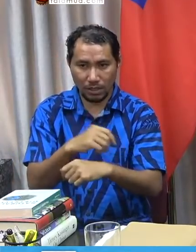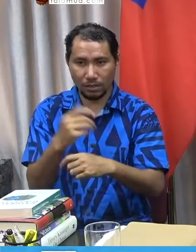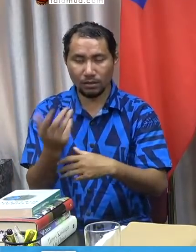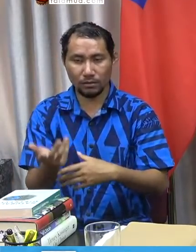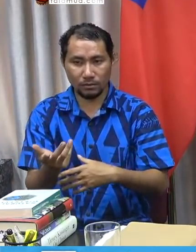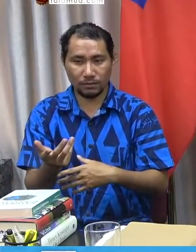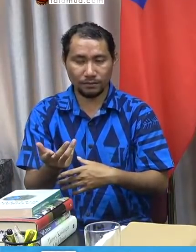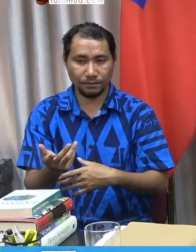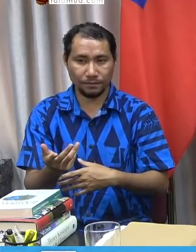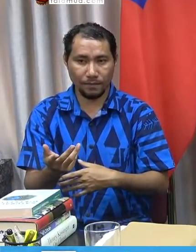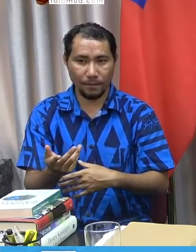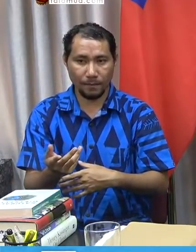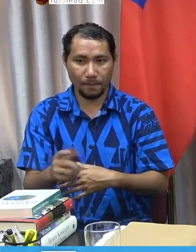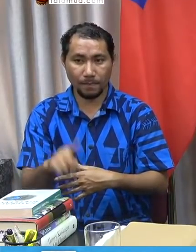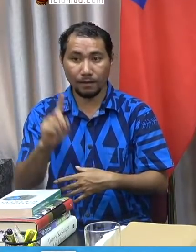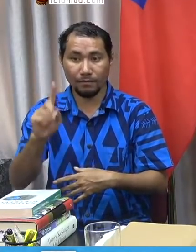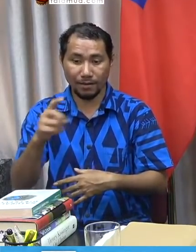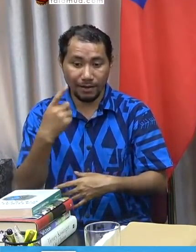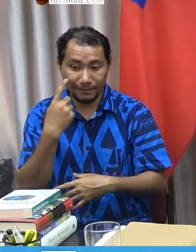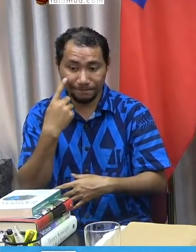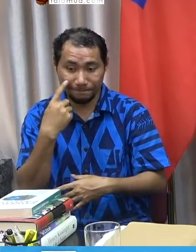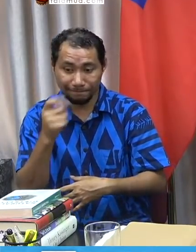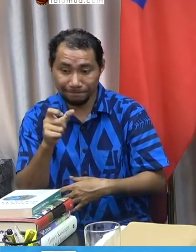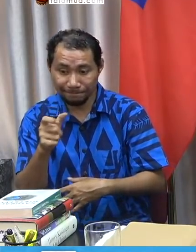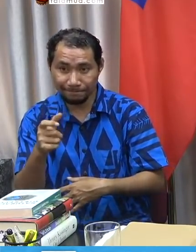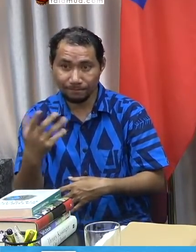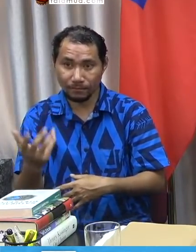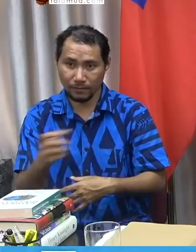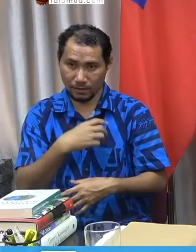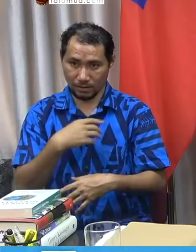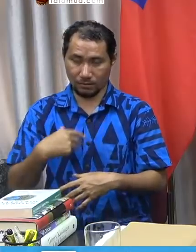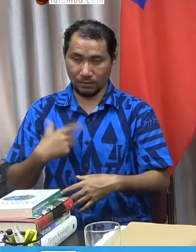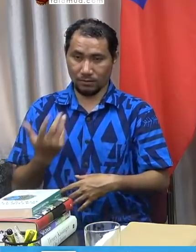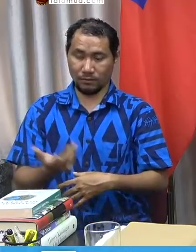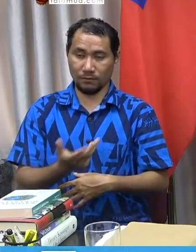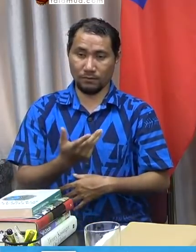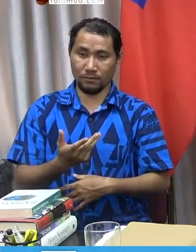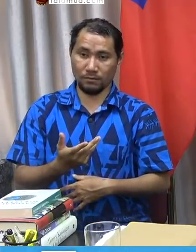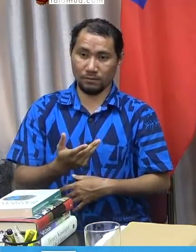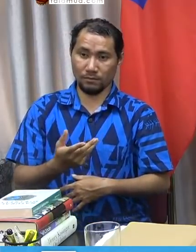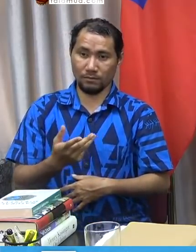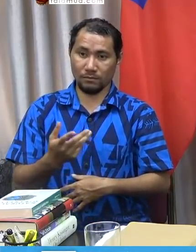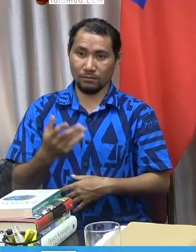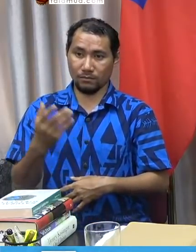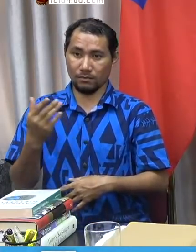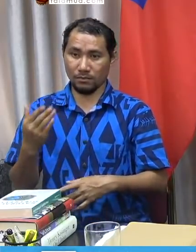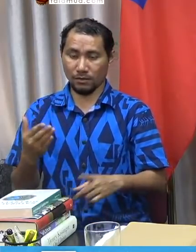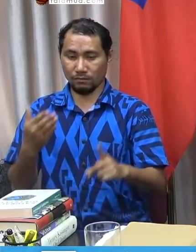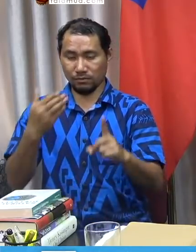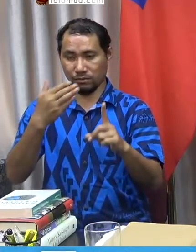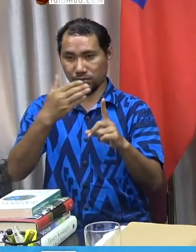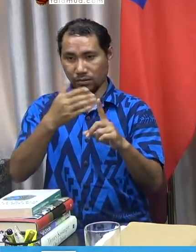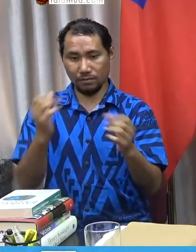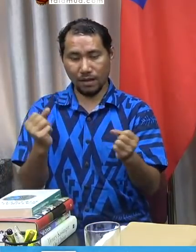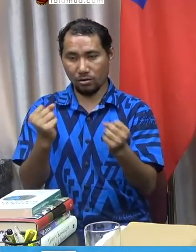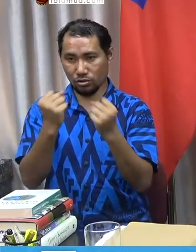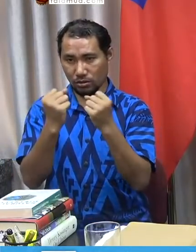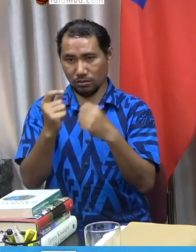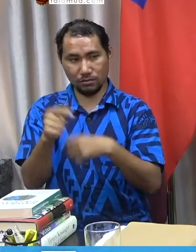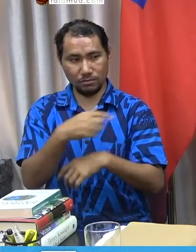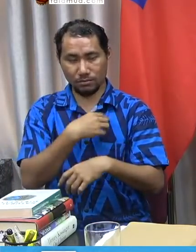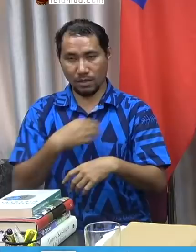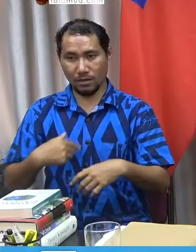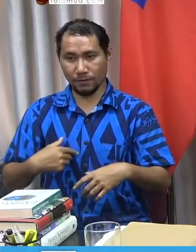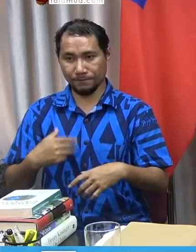le ale le vainga le whainga malo ia e o iei le malo si o le whainga malo